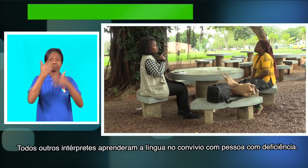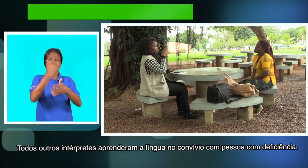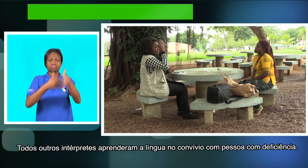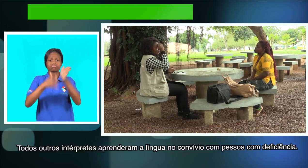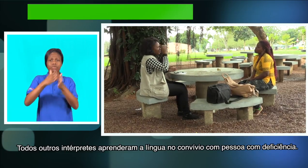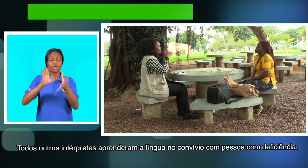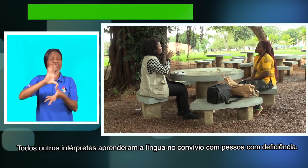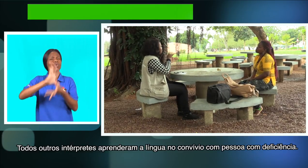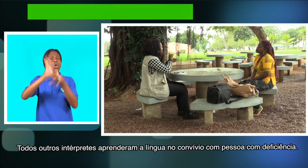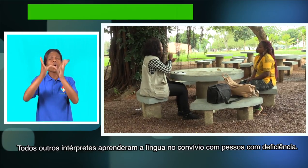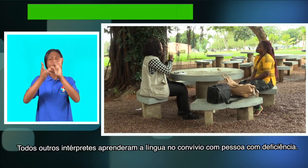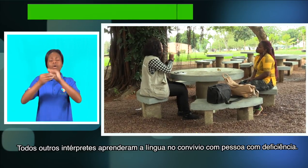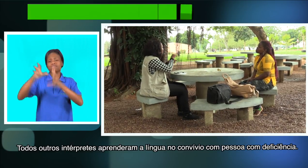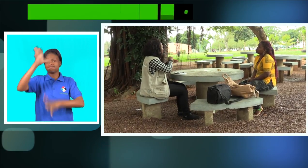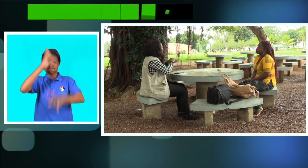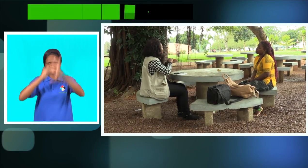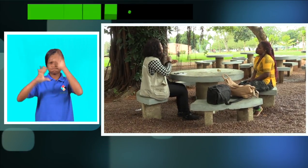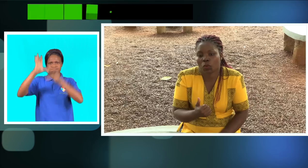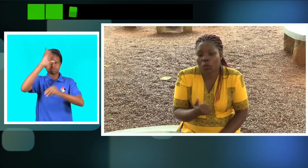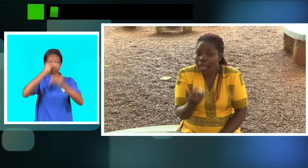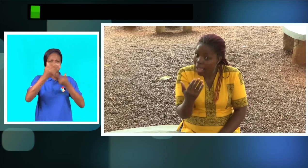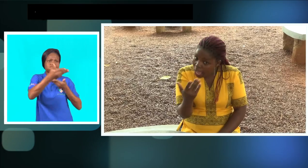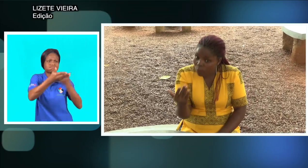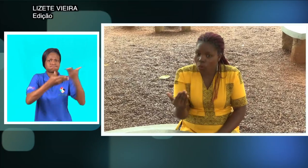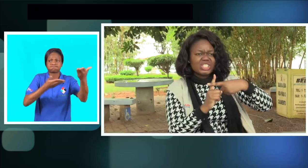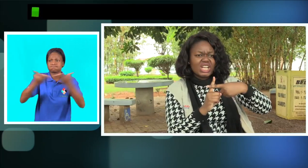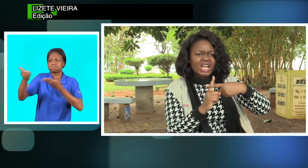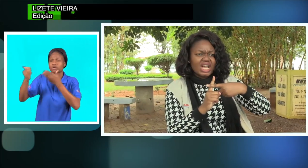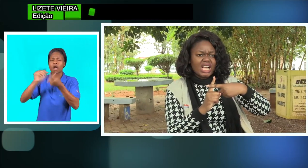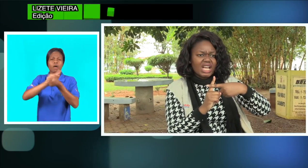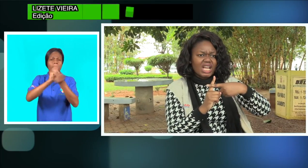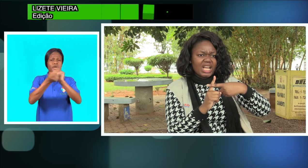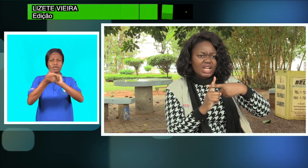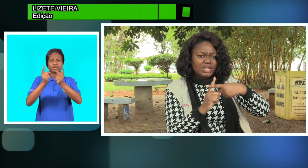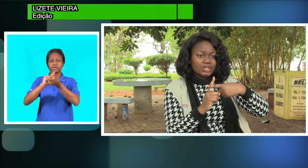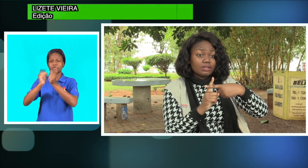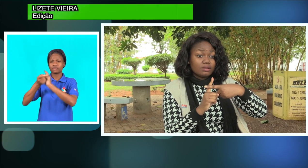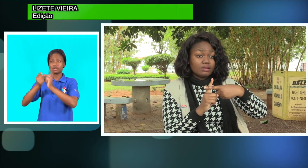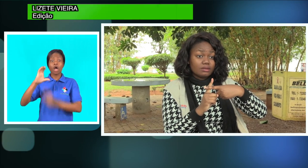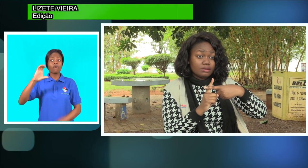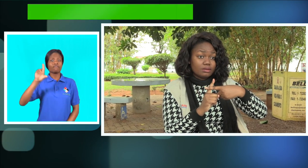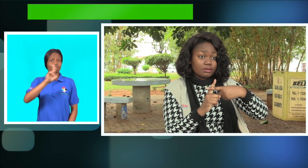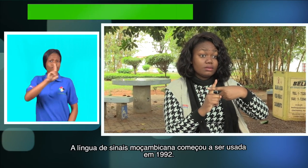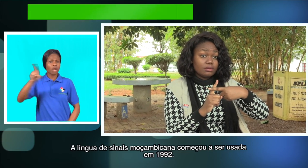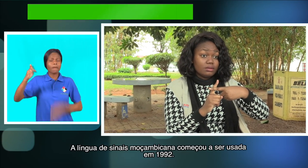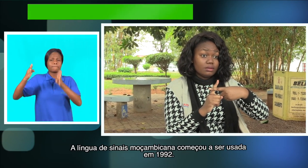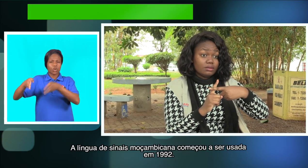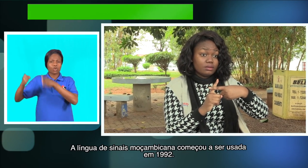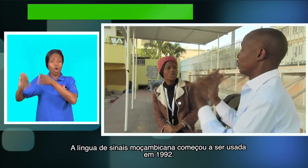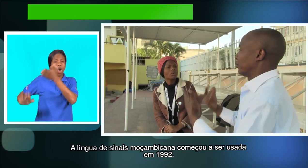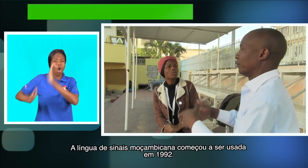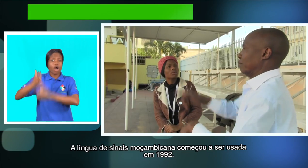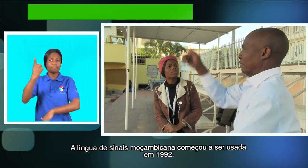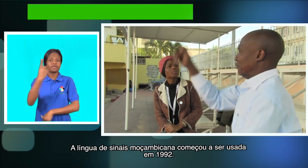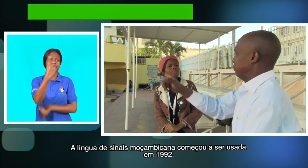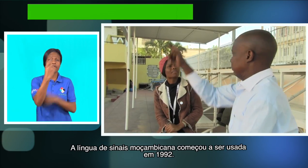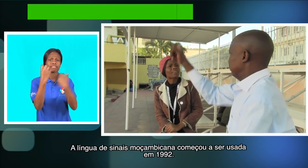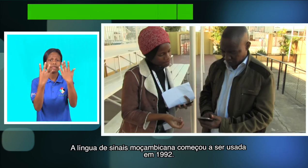intérpretes aprendem a língua no convívio com pessoa com deficiência. A língua de sinais moçambicana começou a ser usada em 1992.